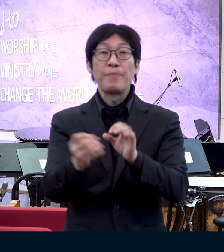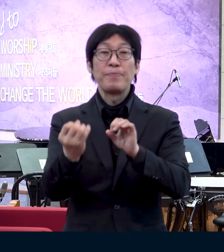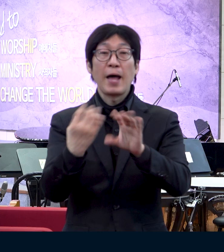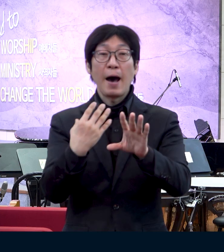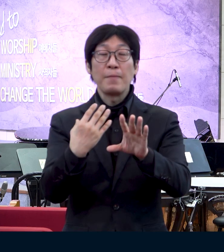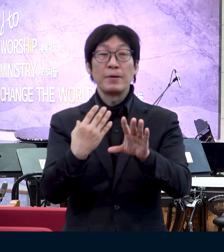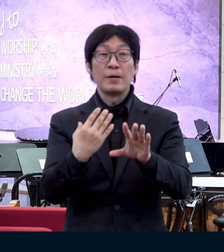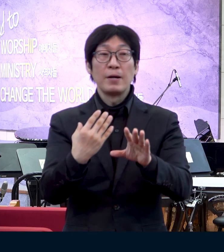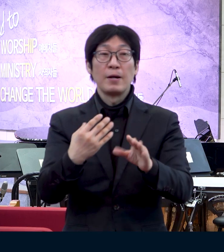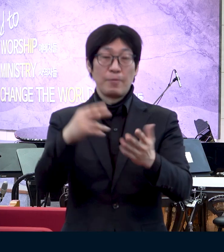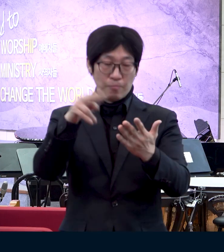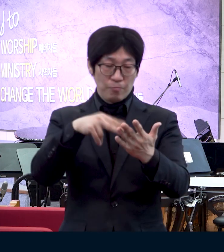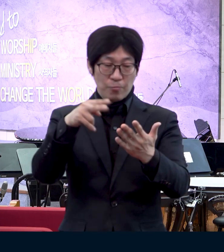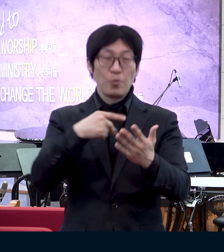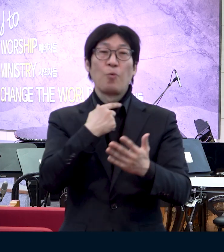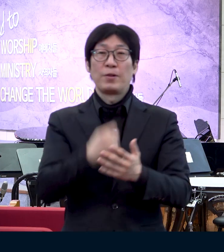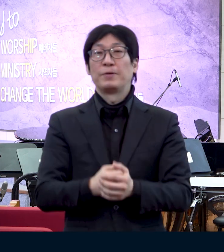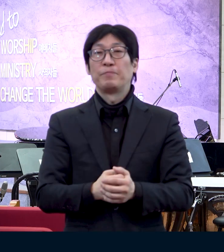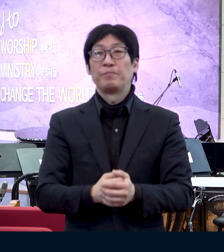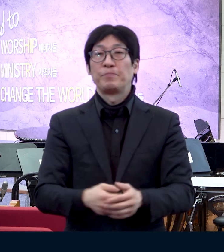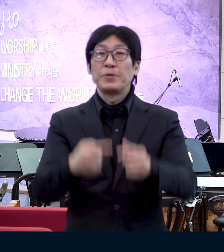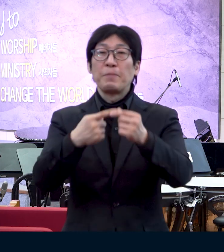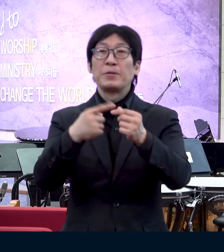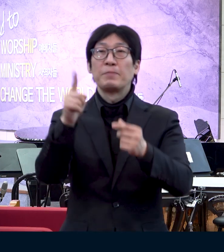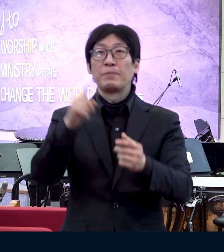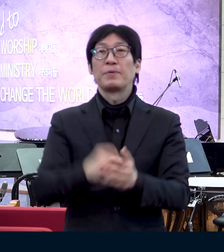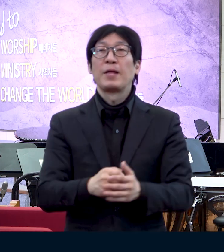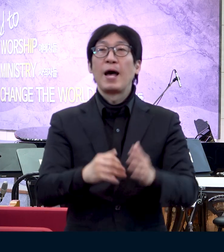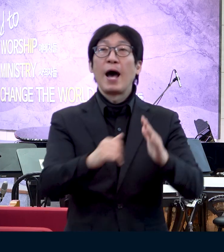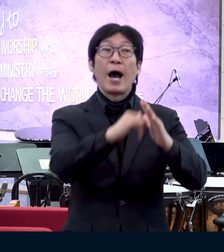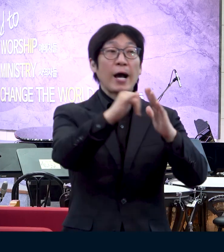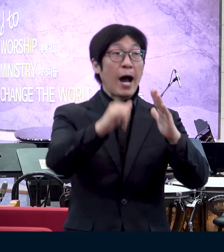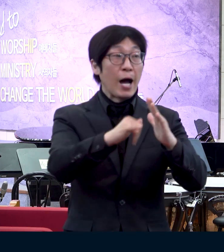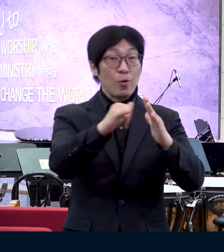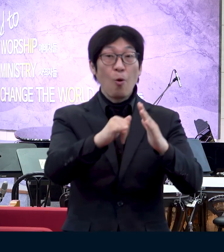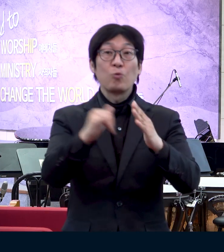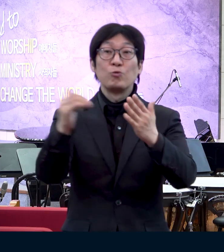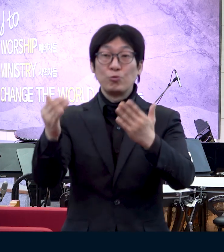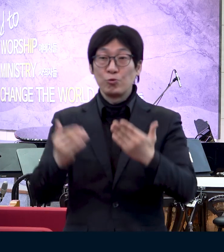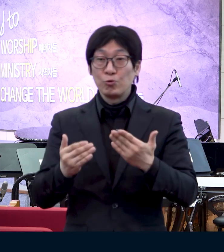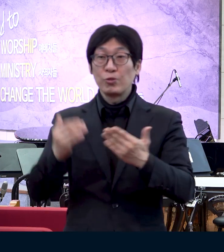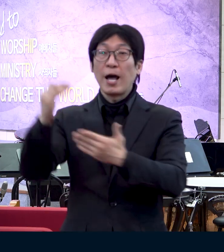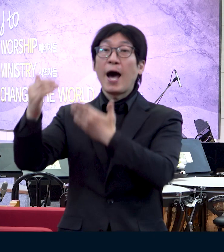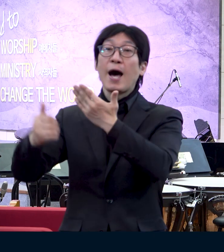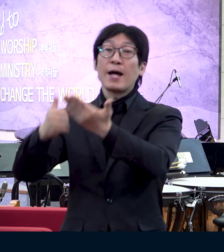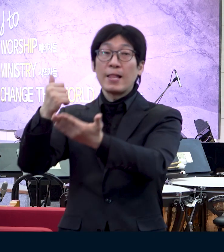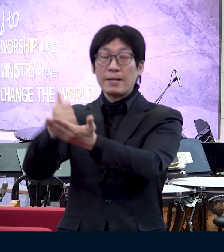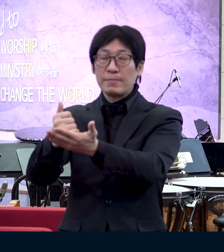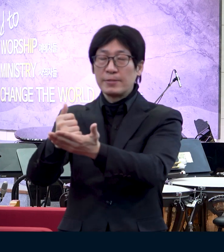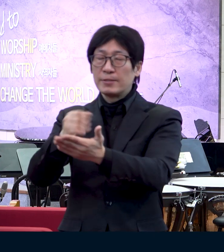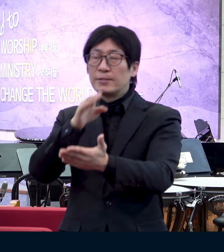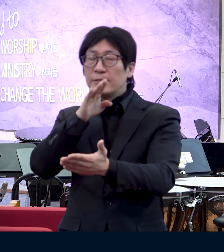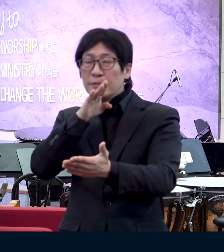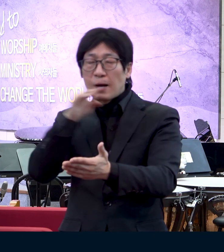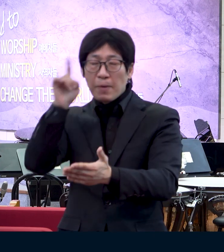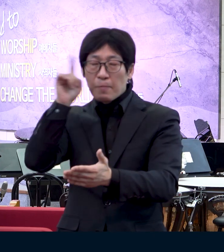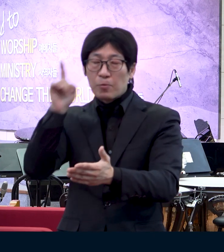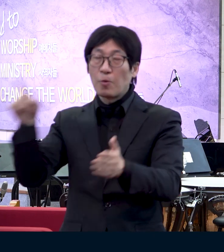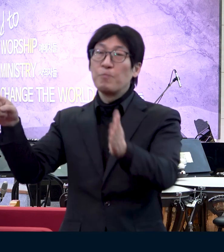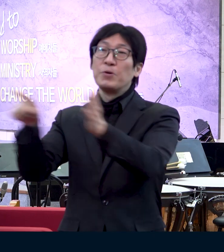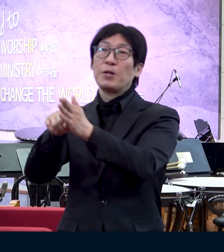여기에서 우리가 얻기를 원하는 거예요. 첫 번째 뭐냐, 가족을 주신 하나님을 전적으로 신뢰하십시오 하는